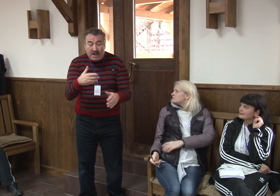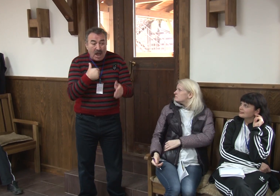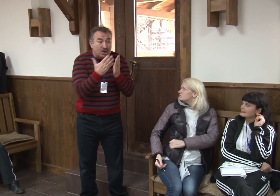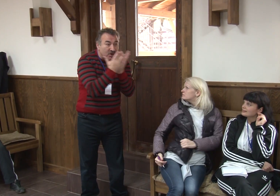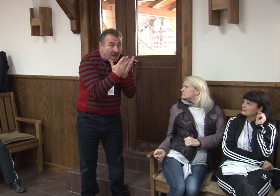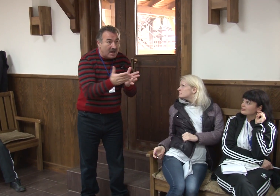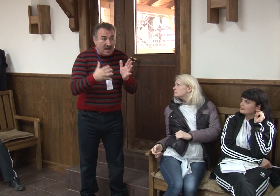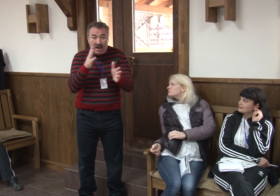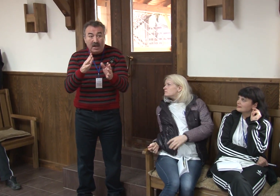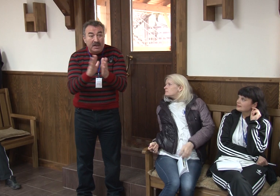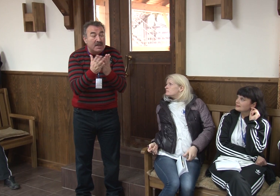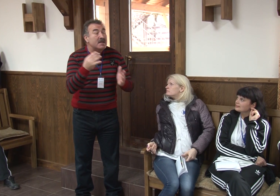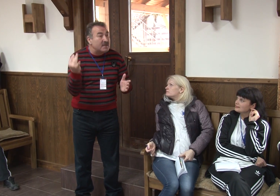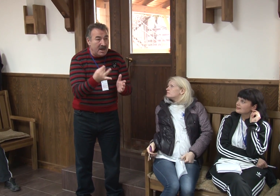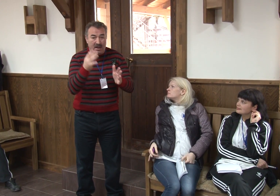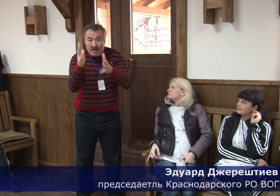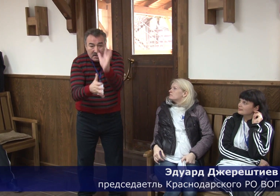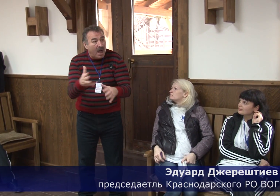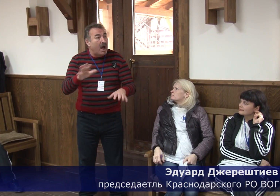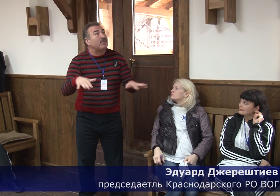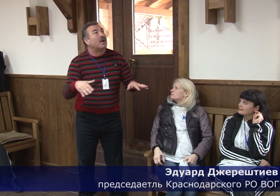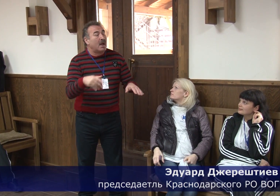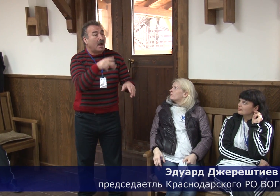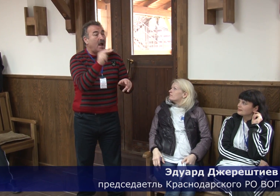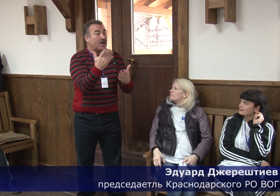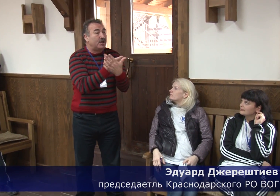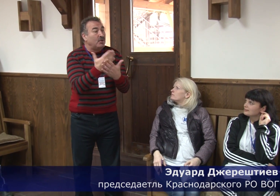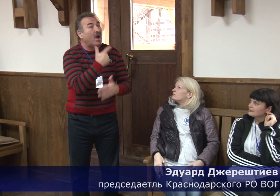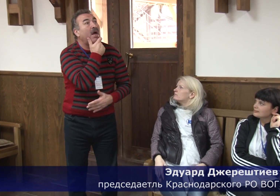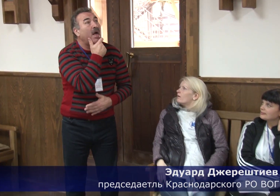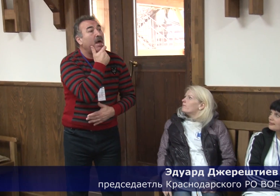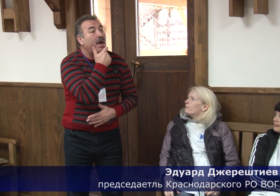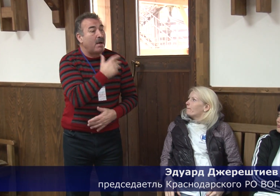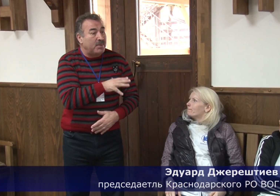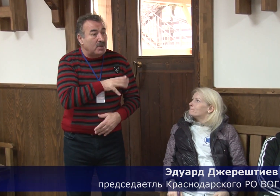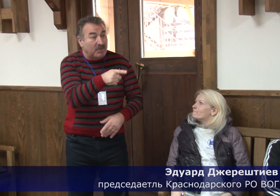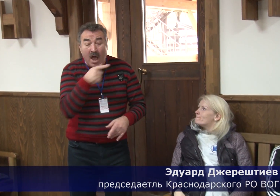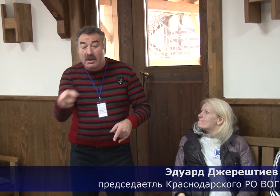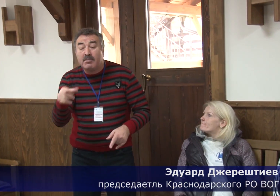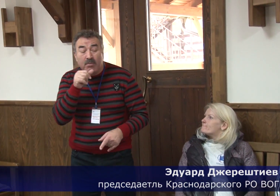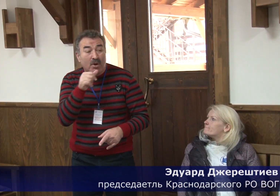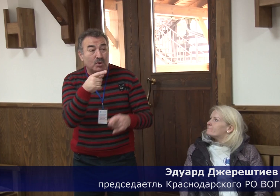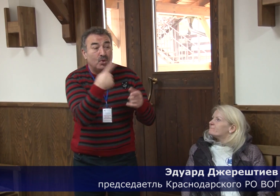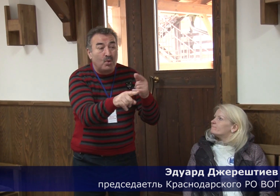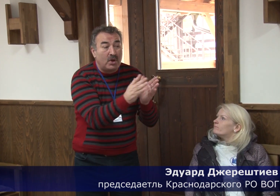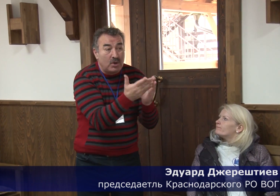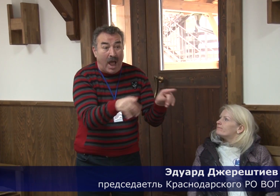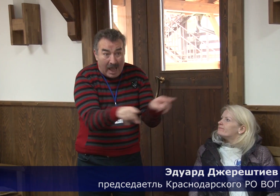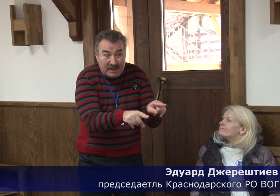Я читала, мне интересно, как кино, а потом и попробуй другую книгу, один